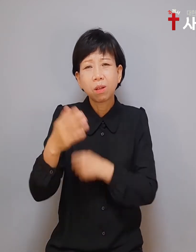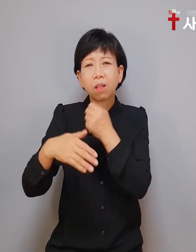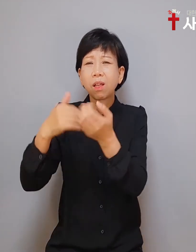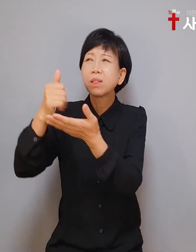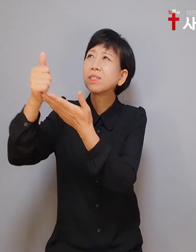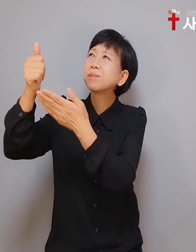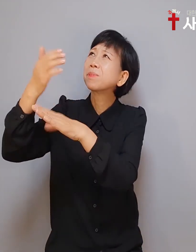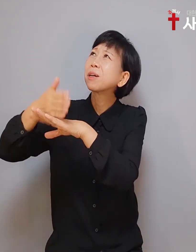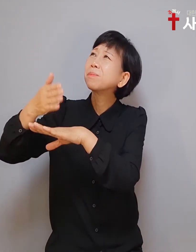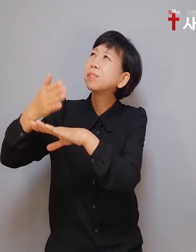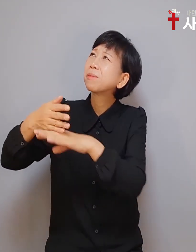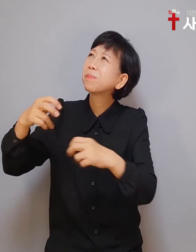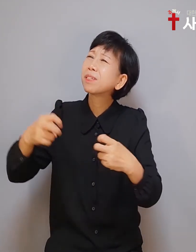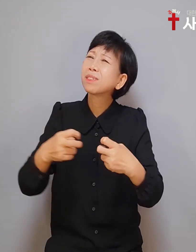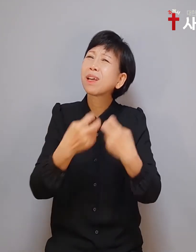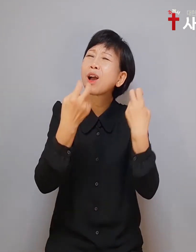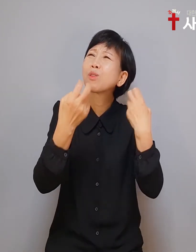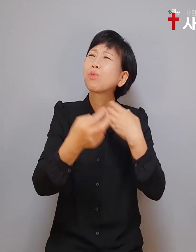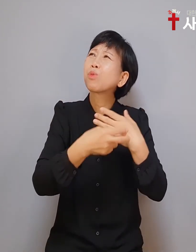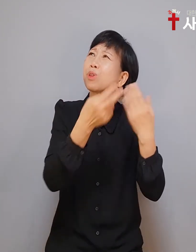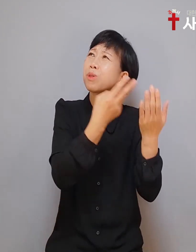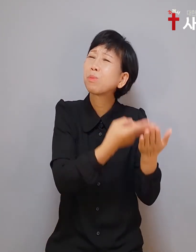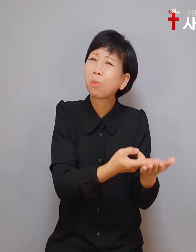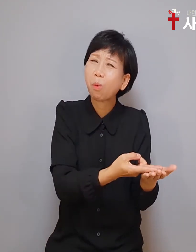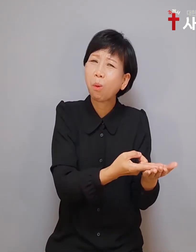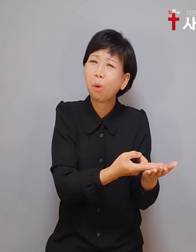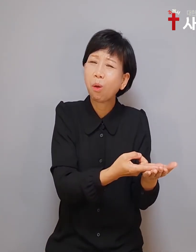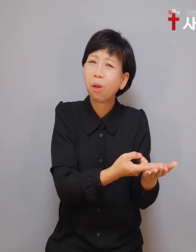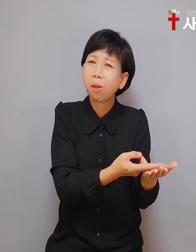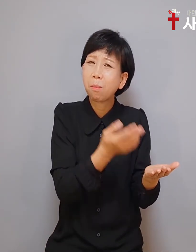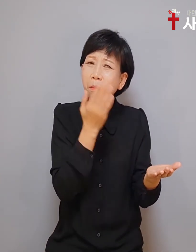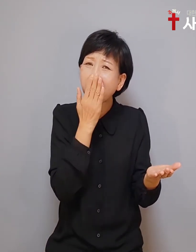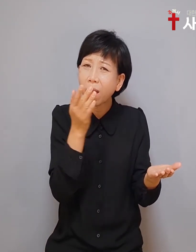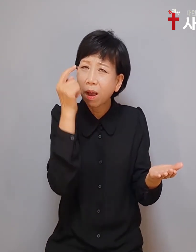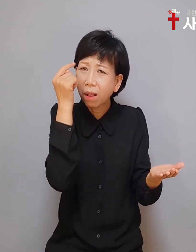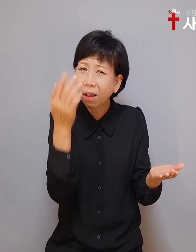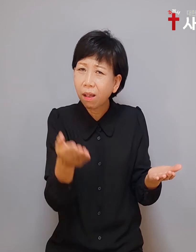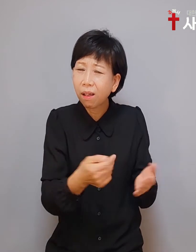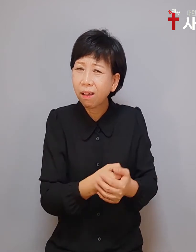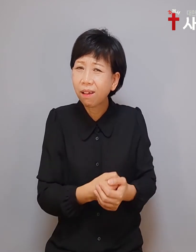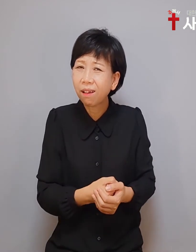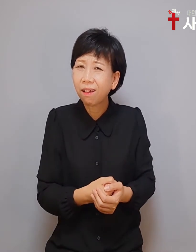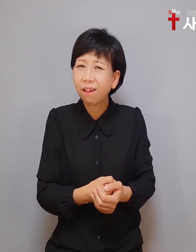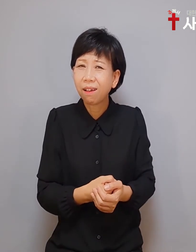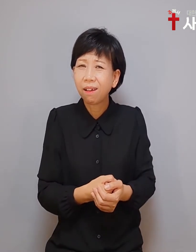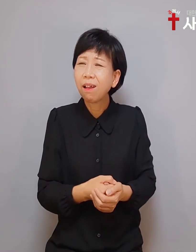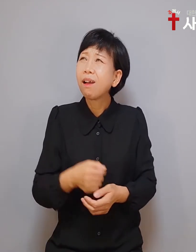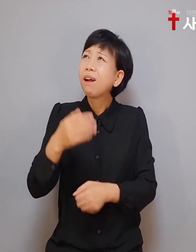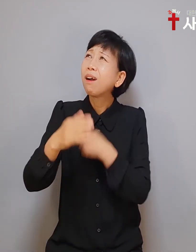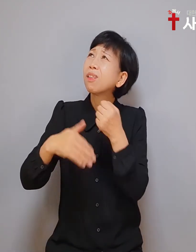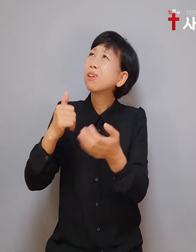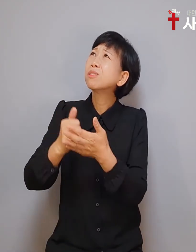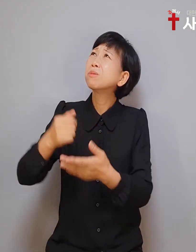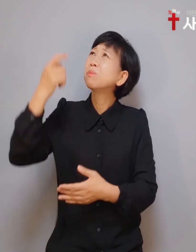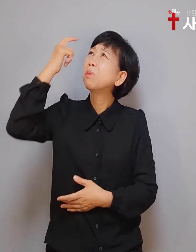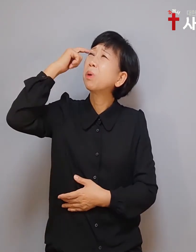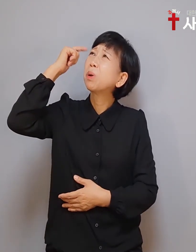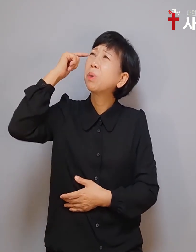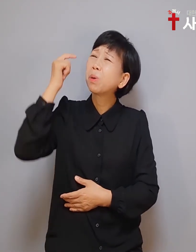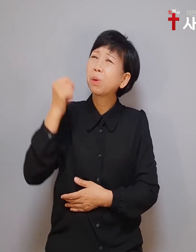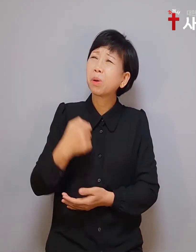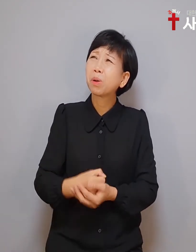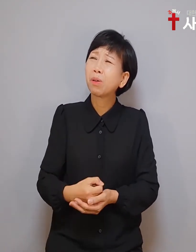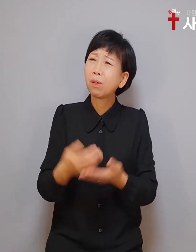하나님 감사합니다 라는 마음이 들까요? 왜 하필 하나님 접니까? 그렇게 힘들게 어렵게 취업 준비를